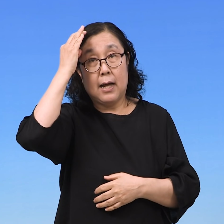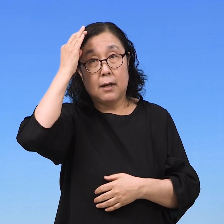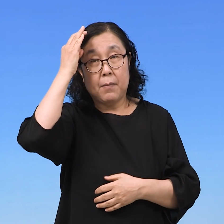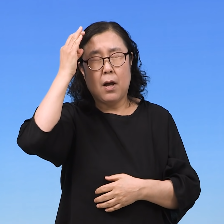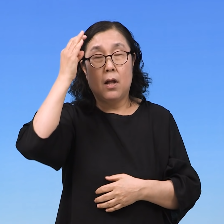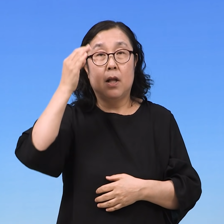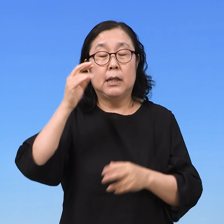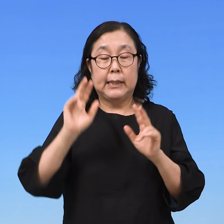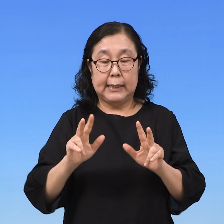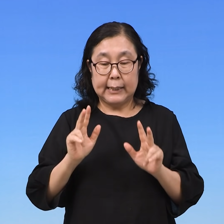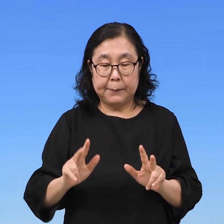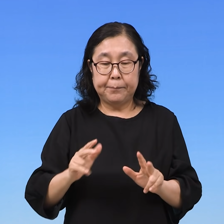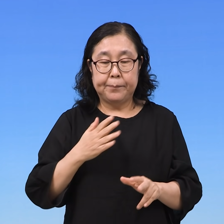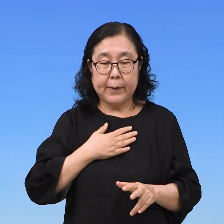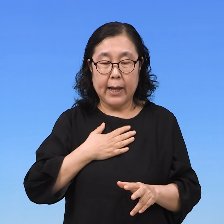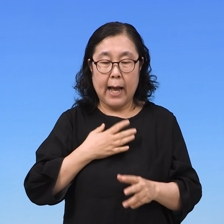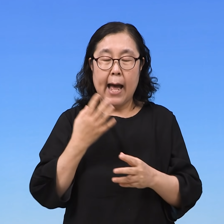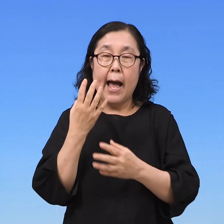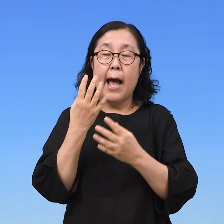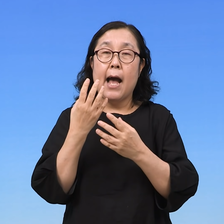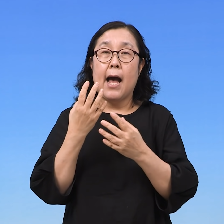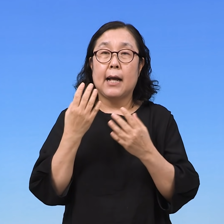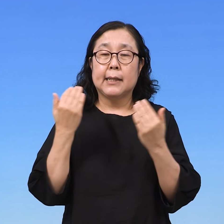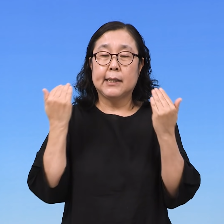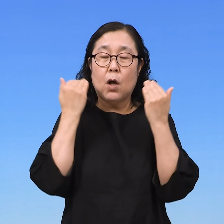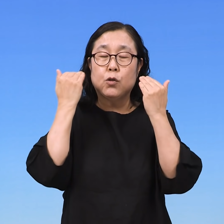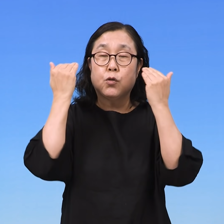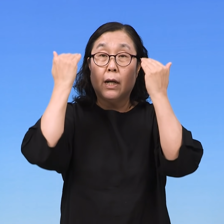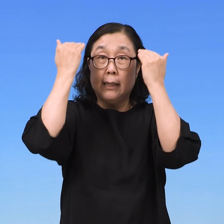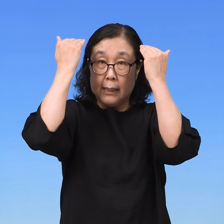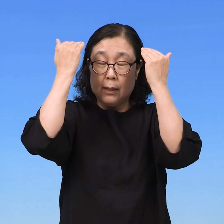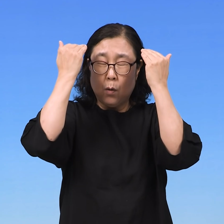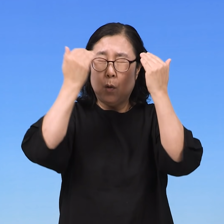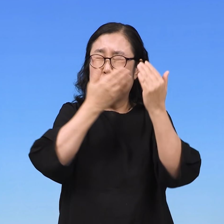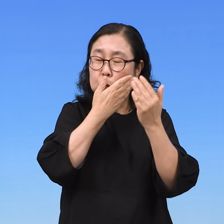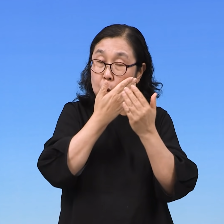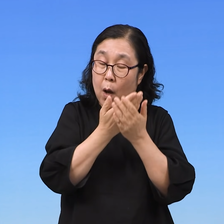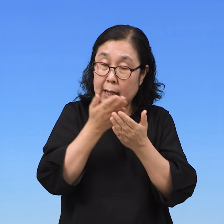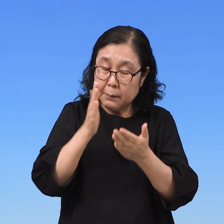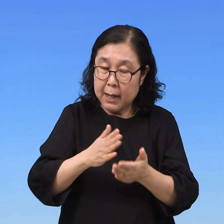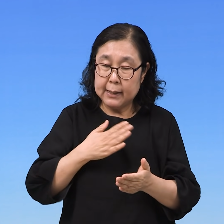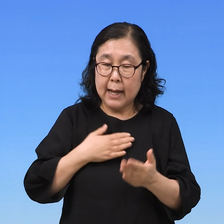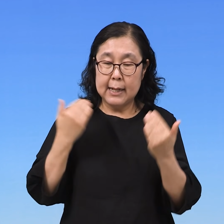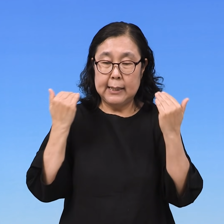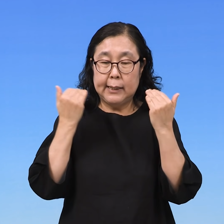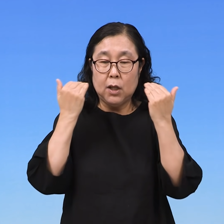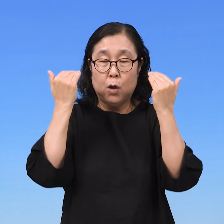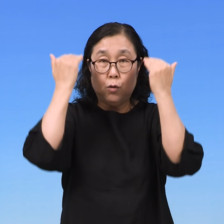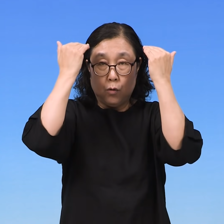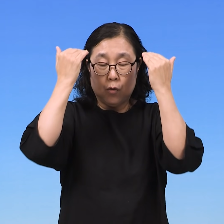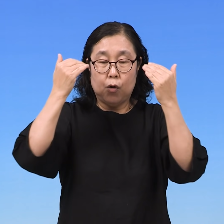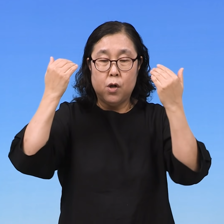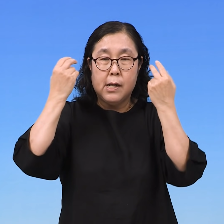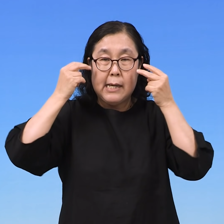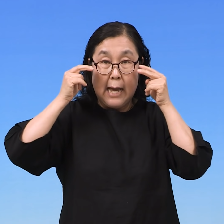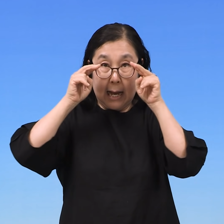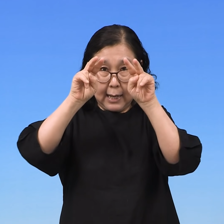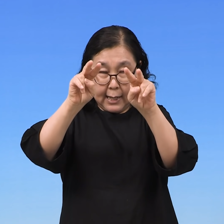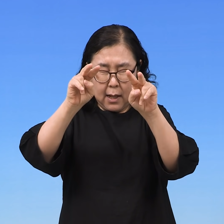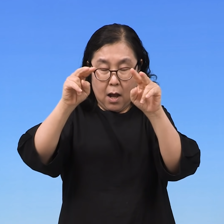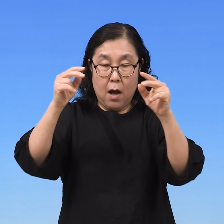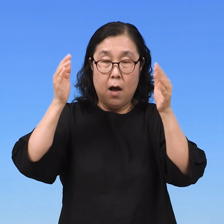지금 현재 내가 얼마나 성숙한가, 이것도 중요하지만 나는 이 성숙을 향해 날마다 나아가고